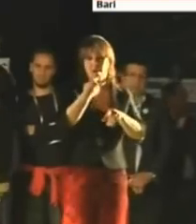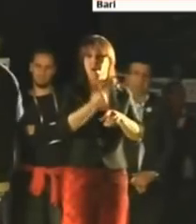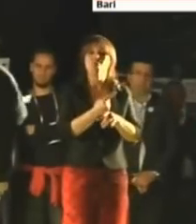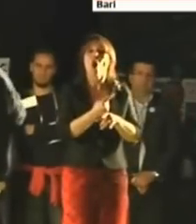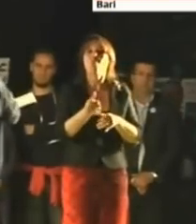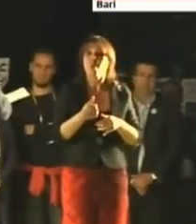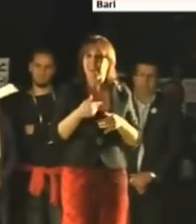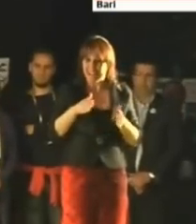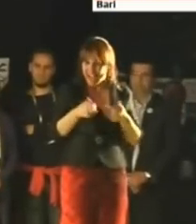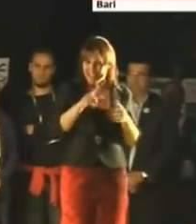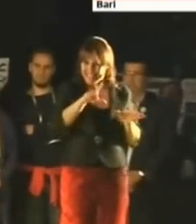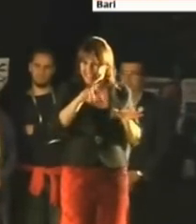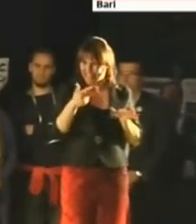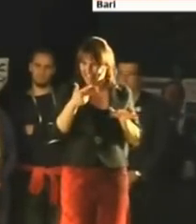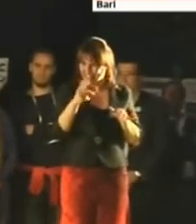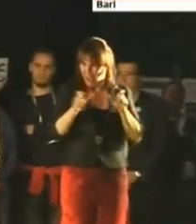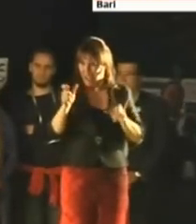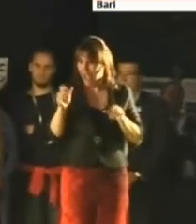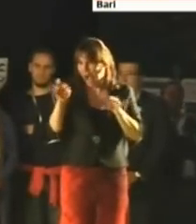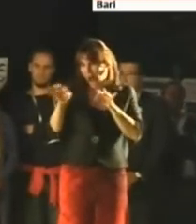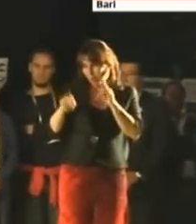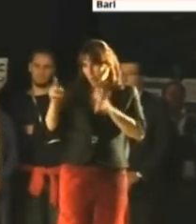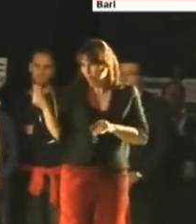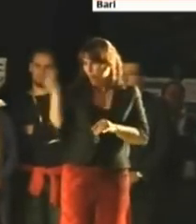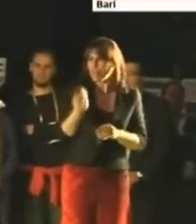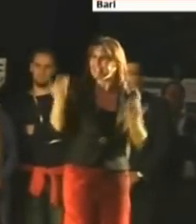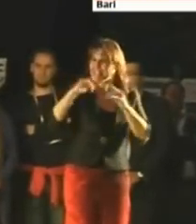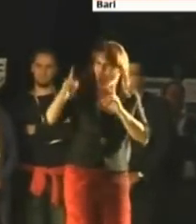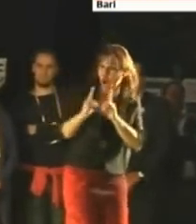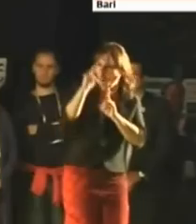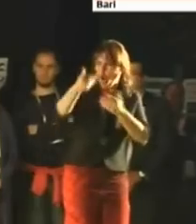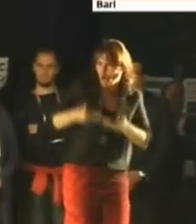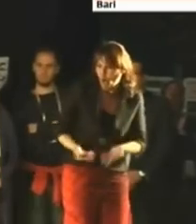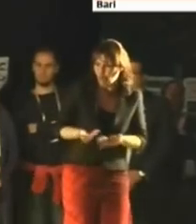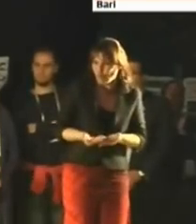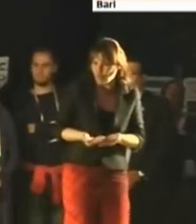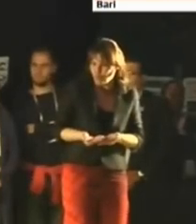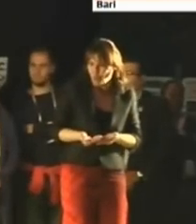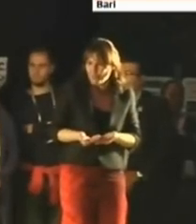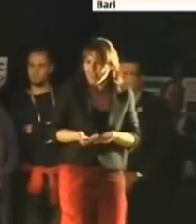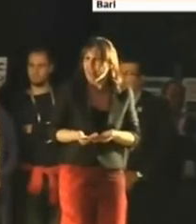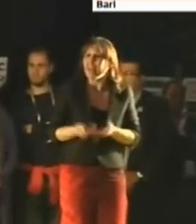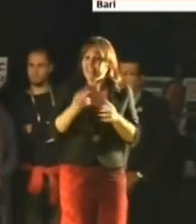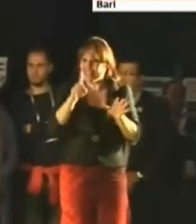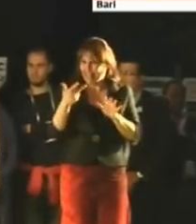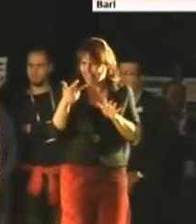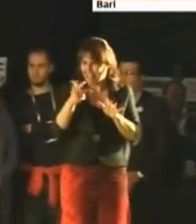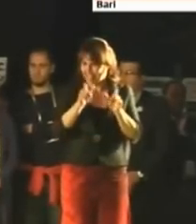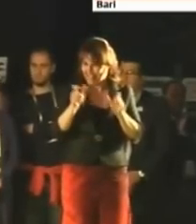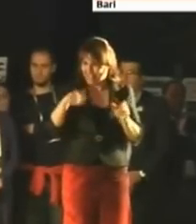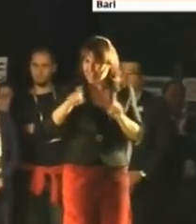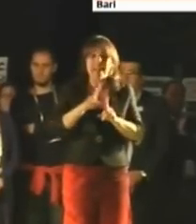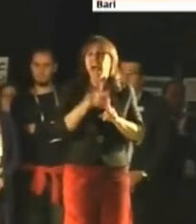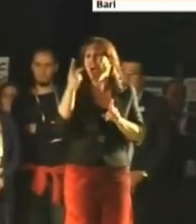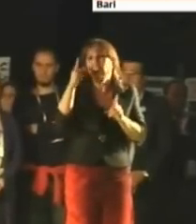candidati che sono qua, alcuni, li conosco stasera. I 73 di Milano, è vero sì o no? Io non